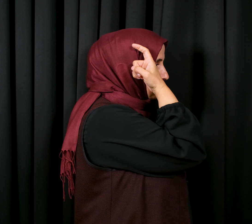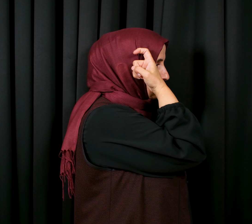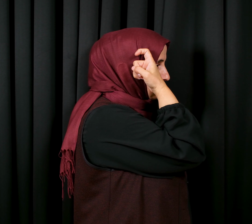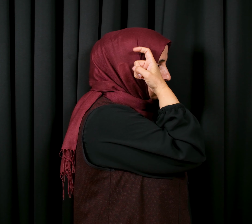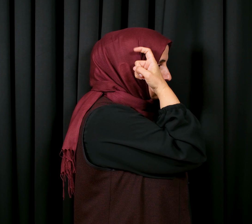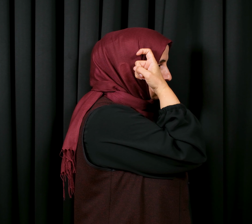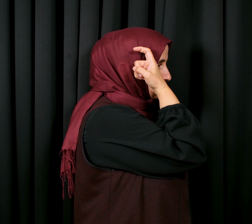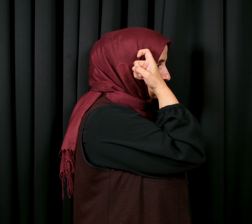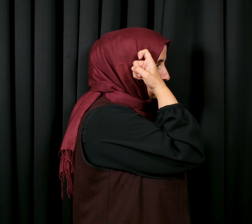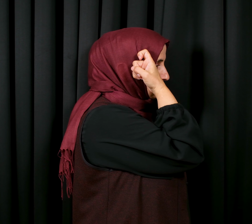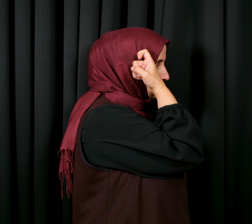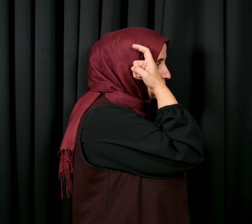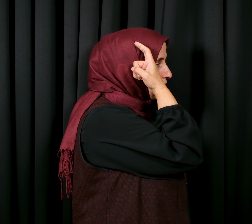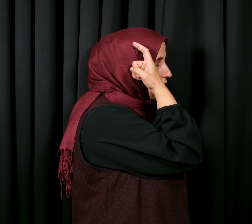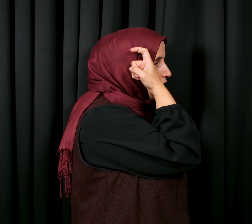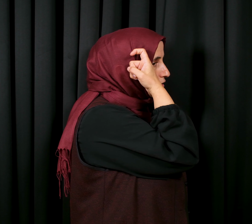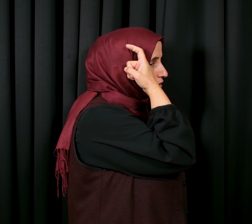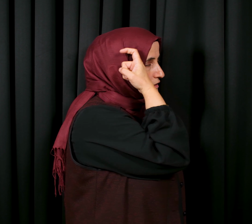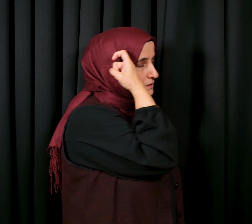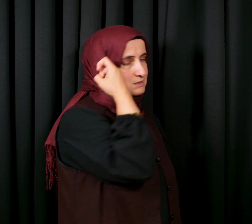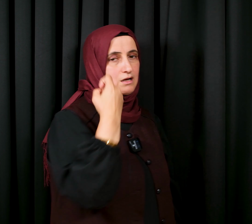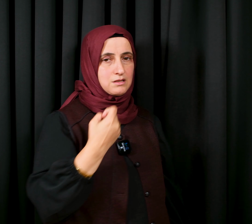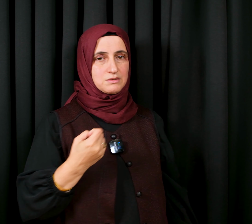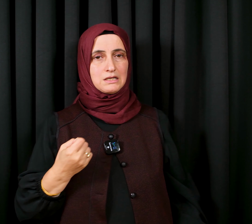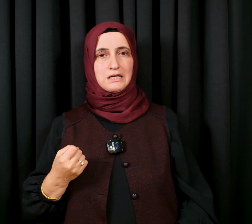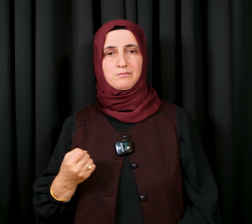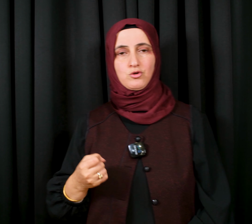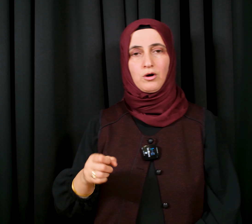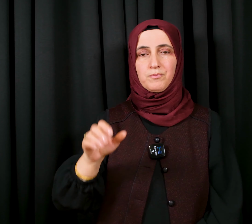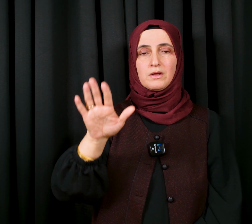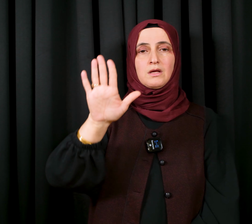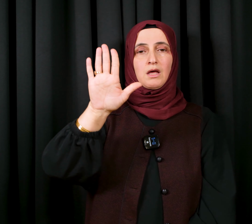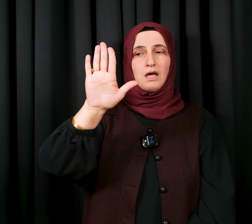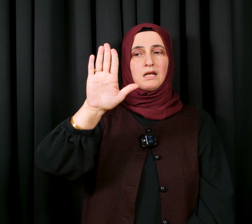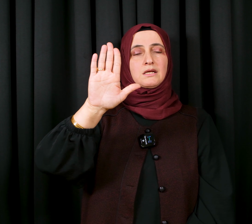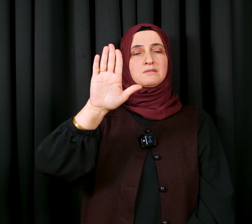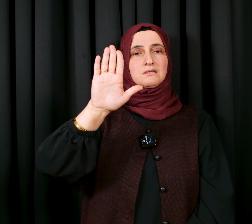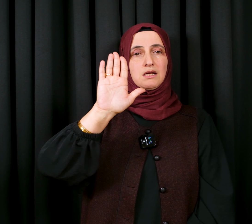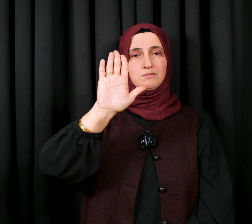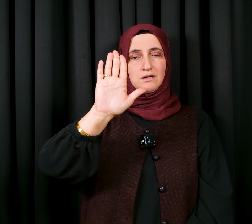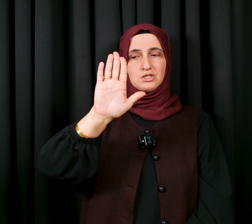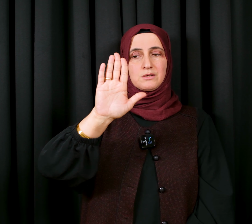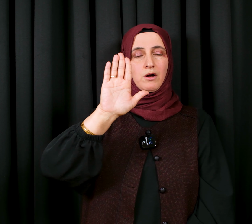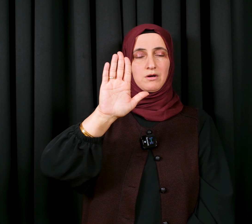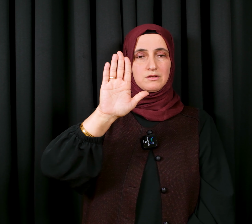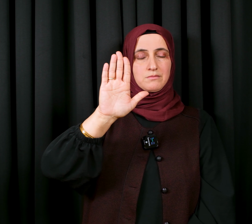hareketlendiriyoruz. Akılsız anlamına gelebiliyor. Ellerimiz yine elimiz açık, parmaklarımız